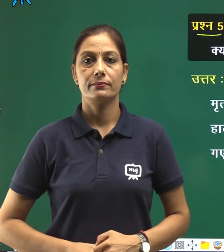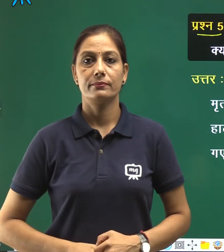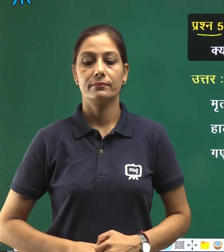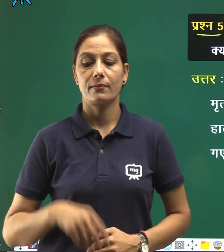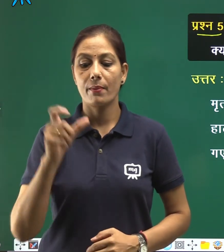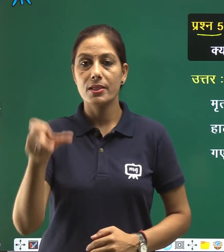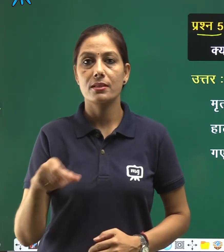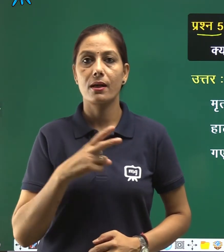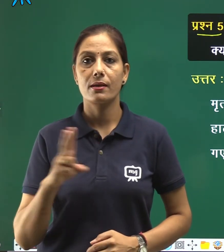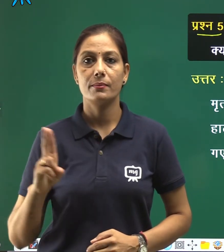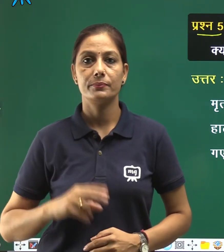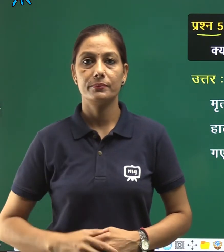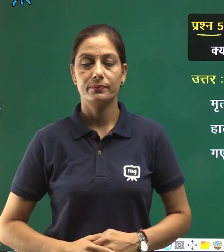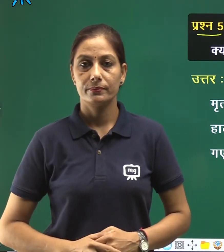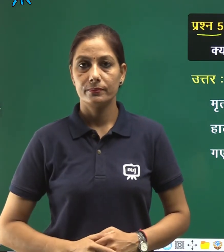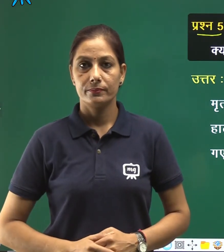हवलदार साहब